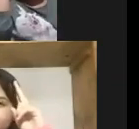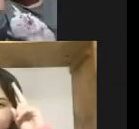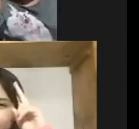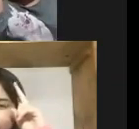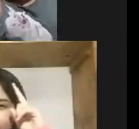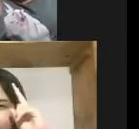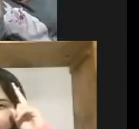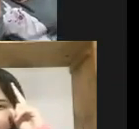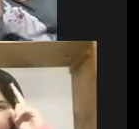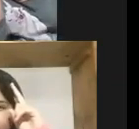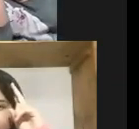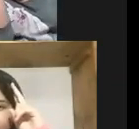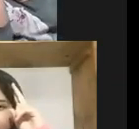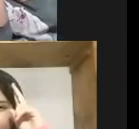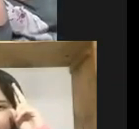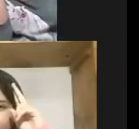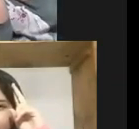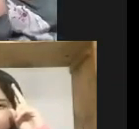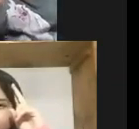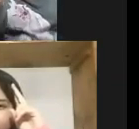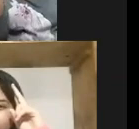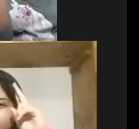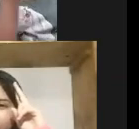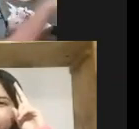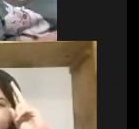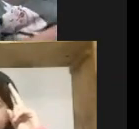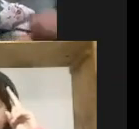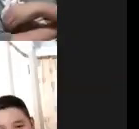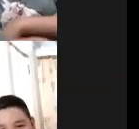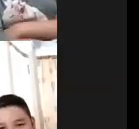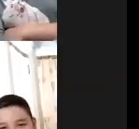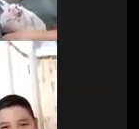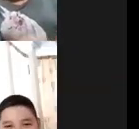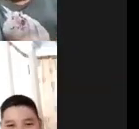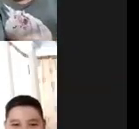fuerte. Tres. Misión cumplida.